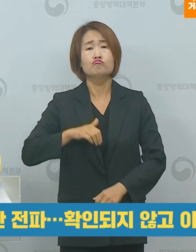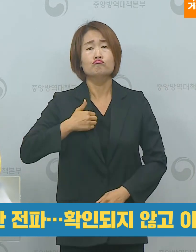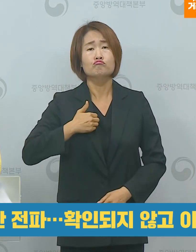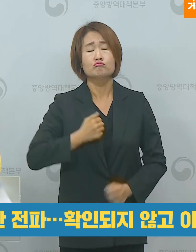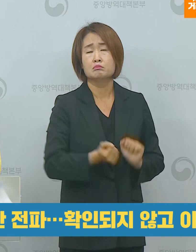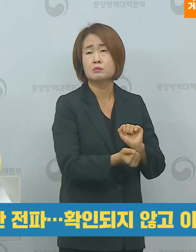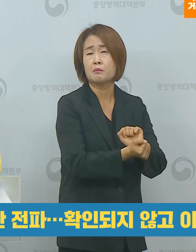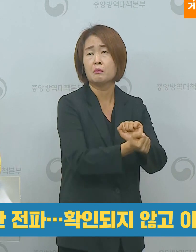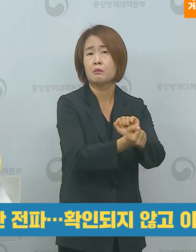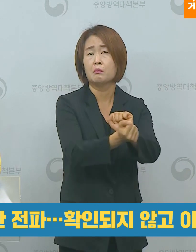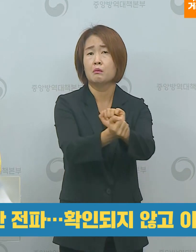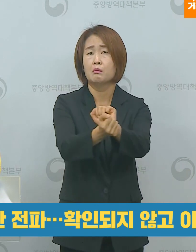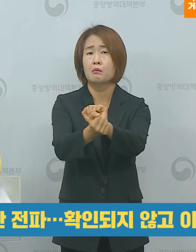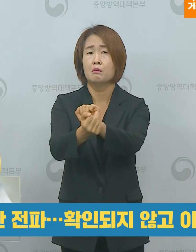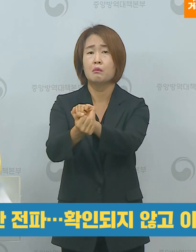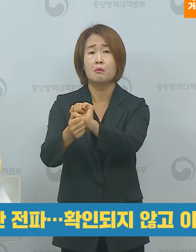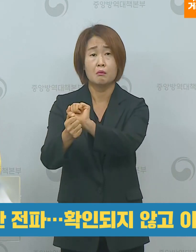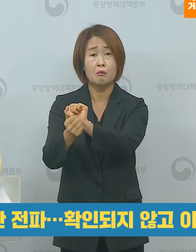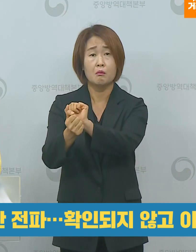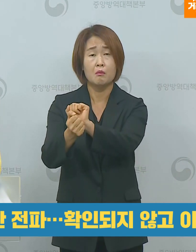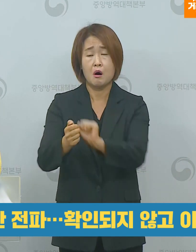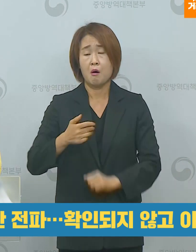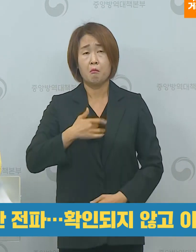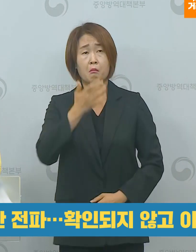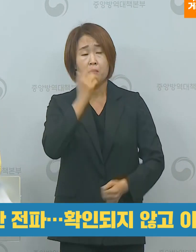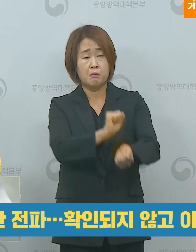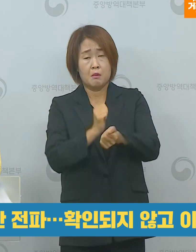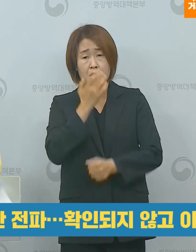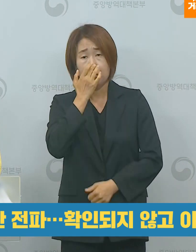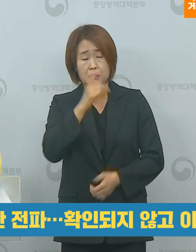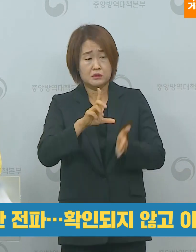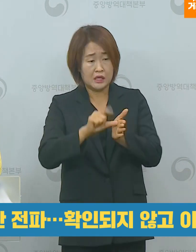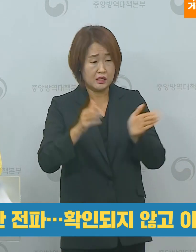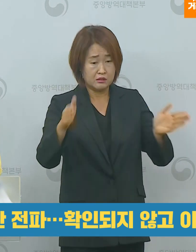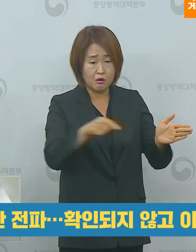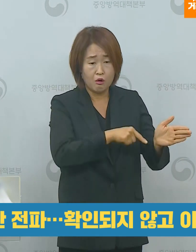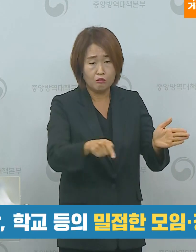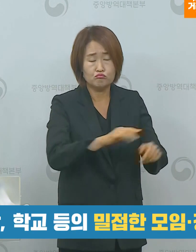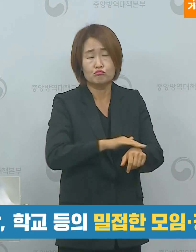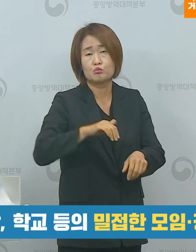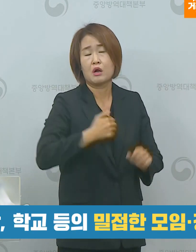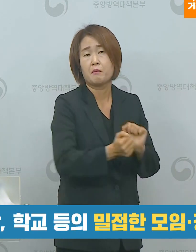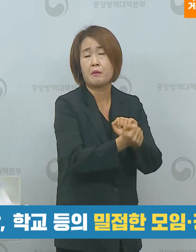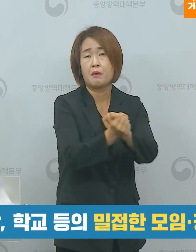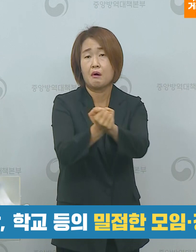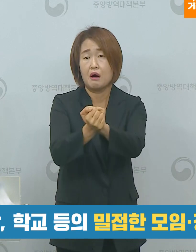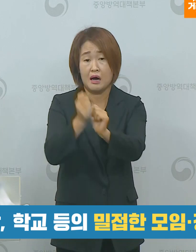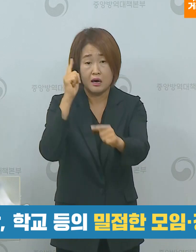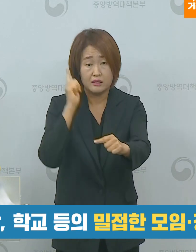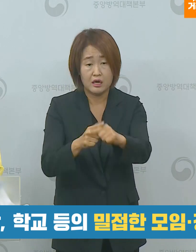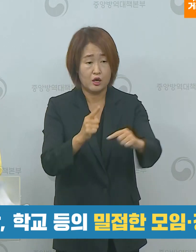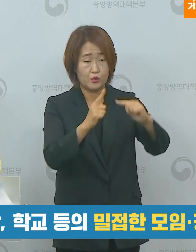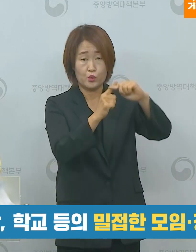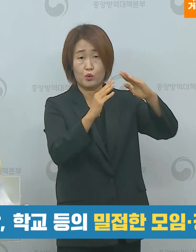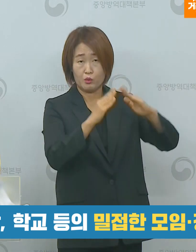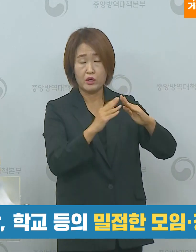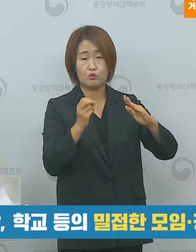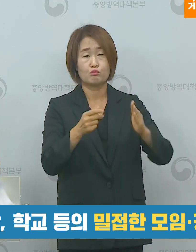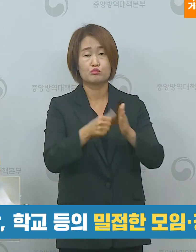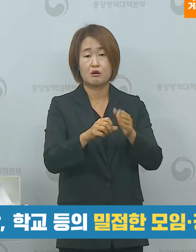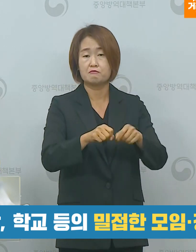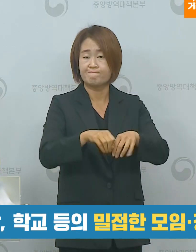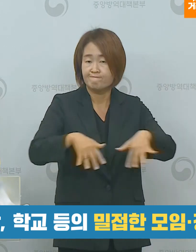전파가 상당 기간 지역사회에 확인되지 않고 이어져 오다가 교회, 방문 판매,